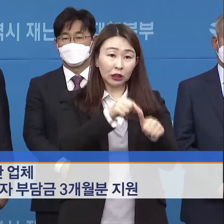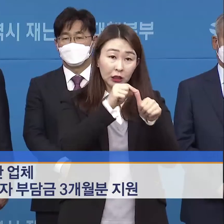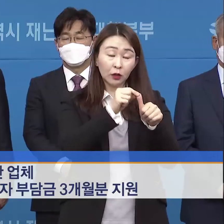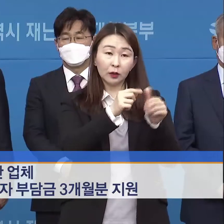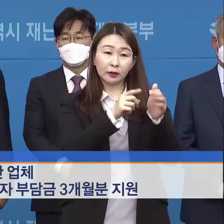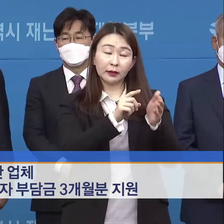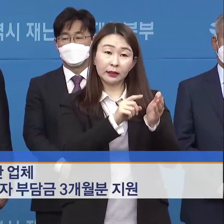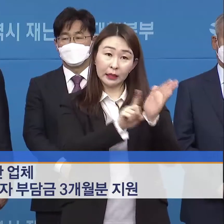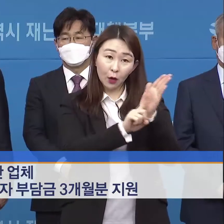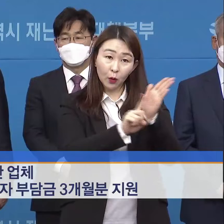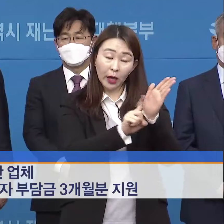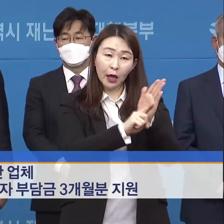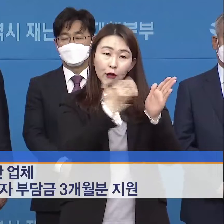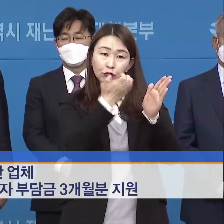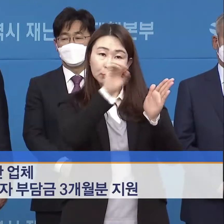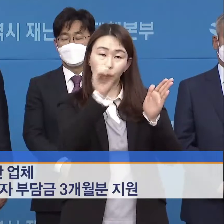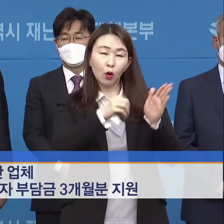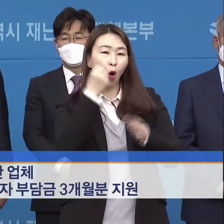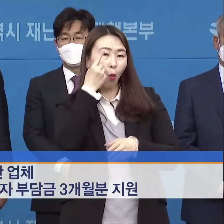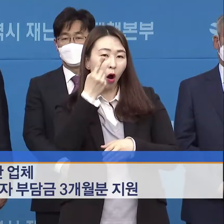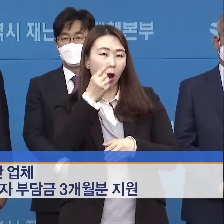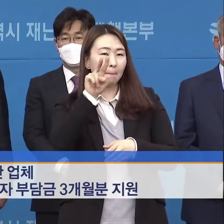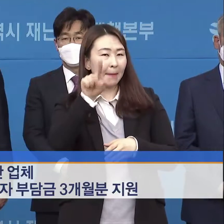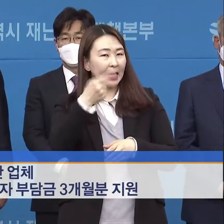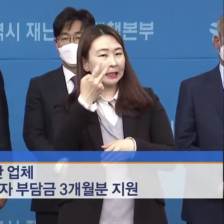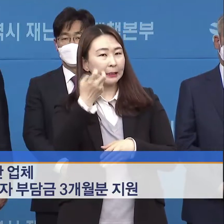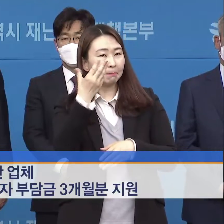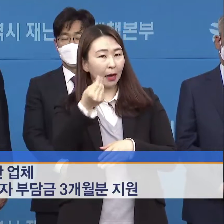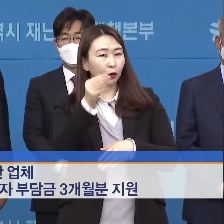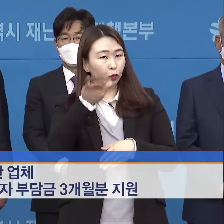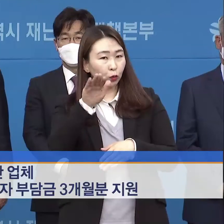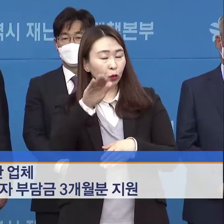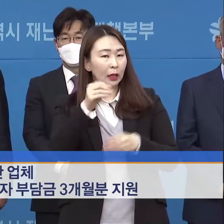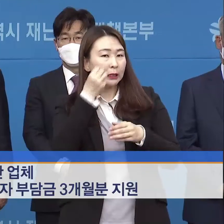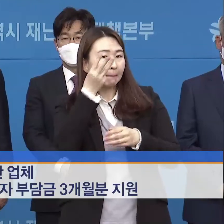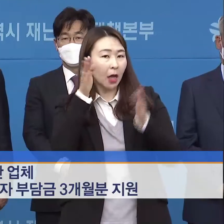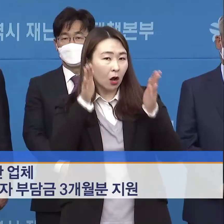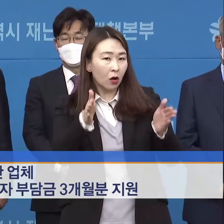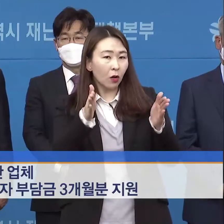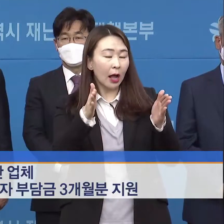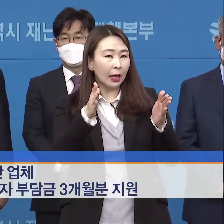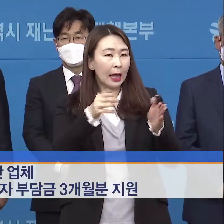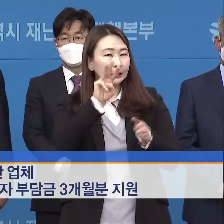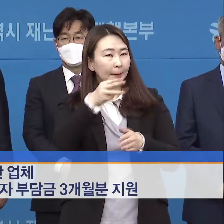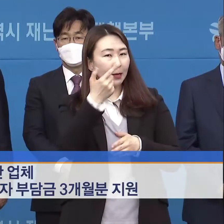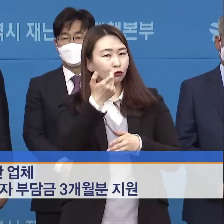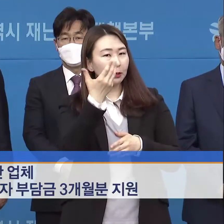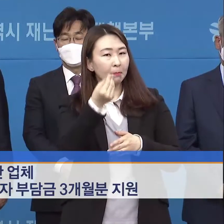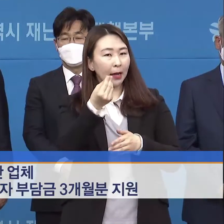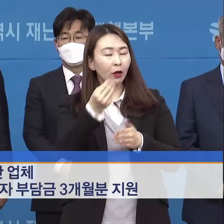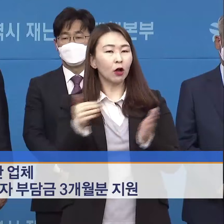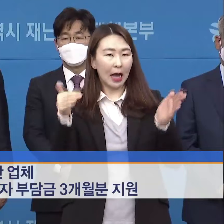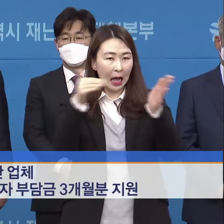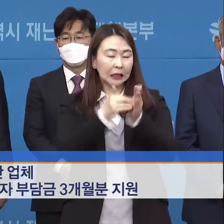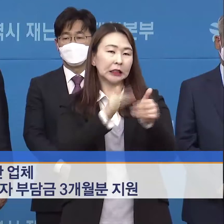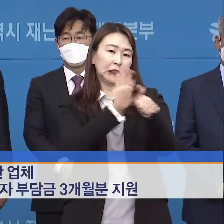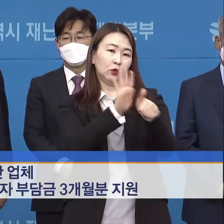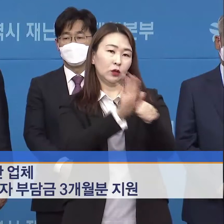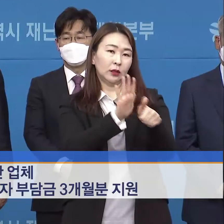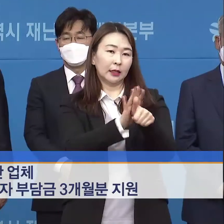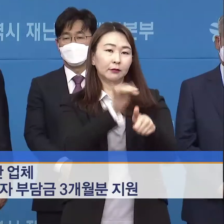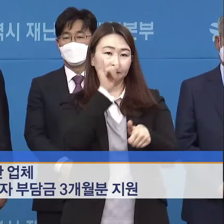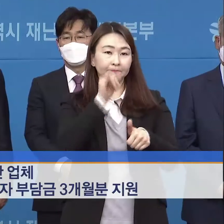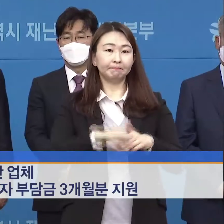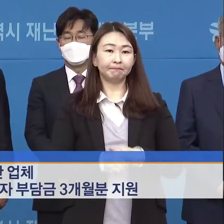인건비 90%로 월 120만 원씩 3개월간 최대 360만 원까지